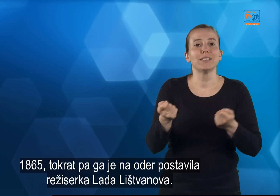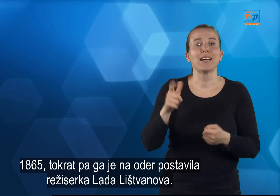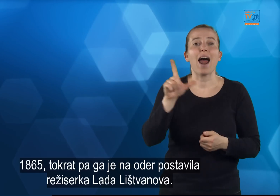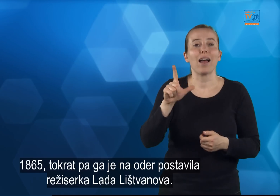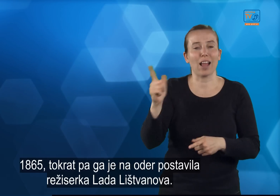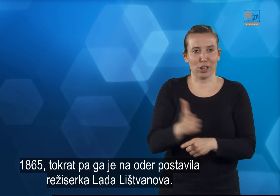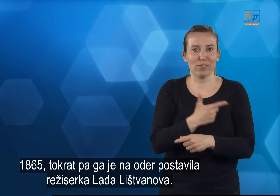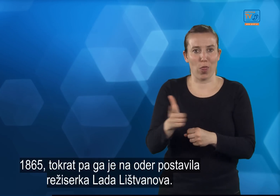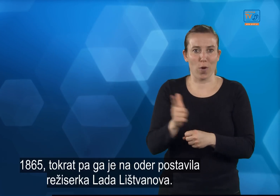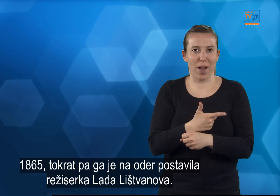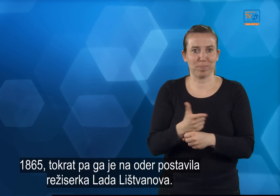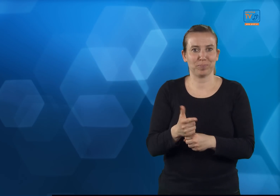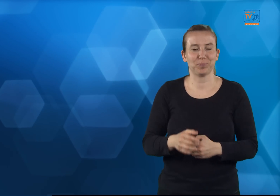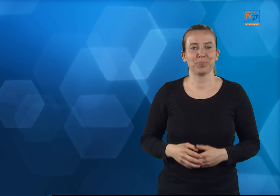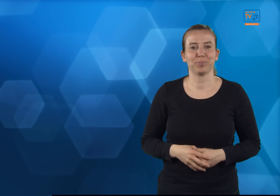Lada Lištvanova.